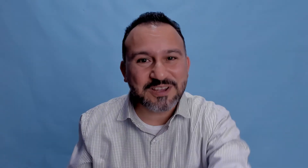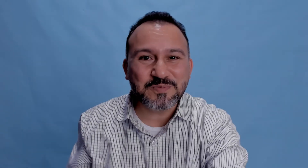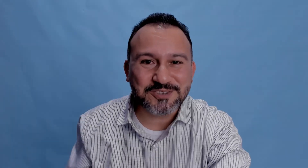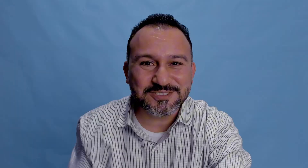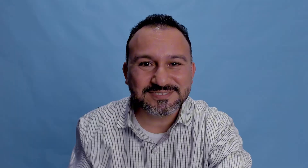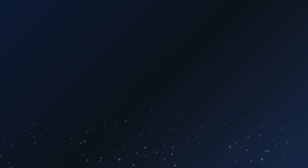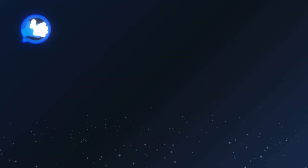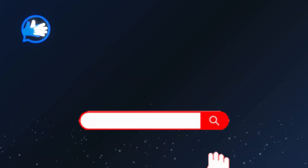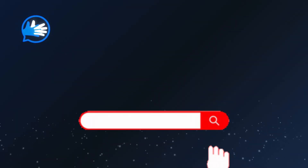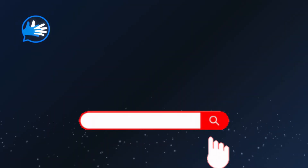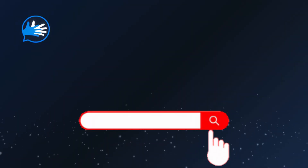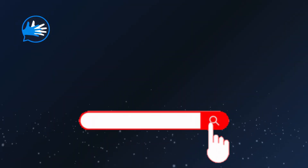comigo.